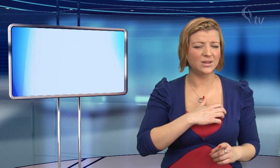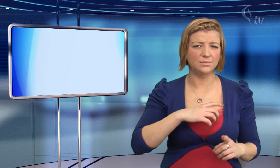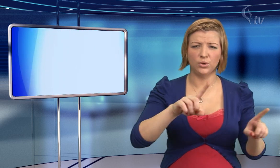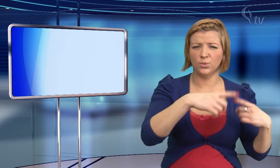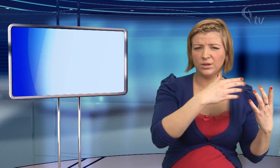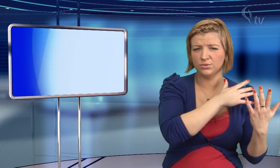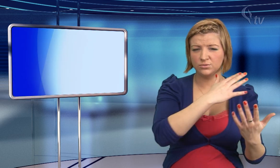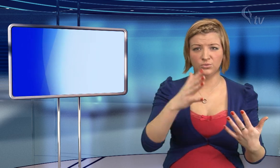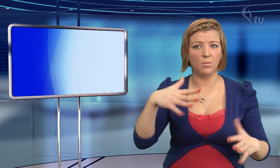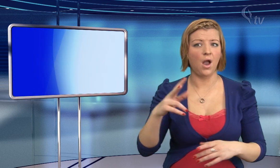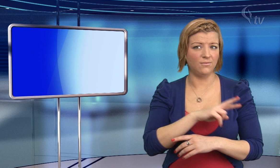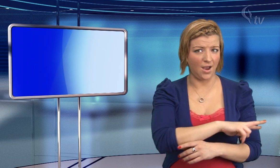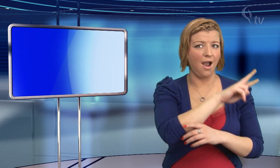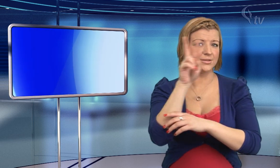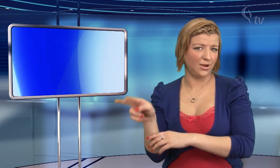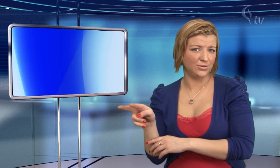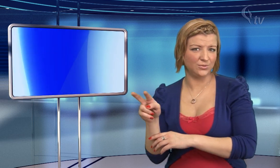...2011. Aasta olulisemad sündmused on seega